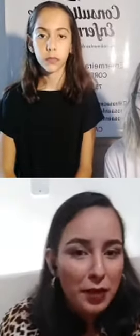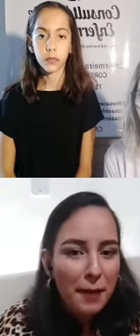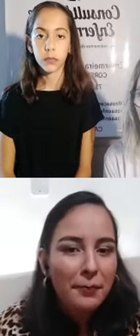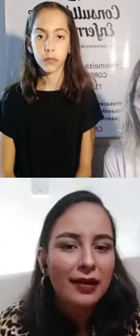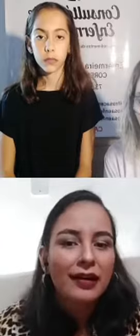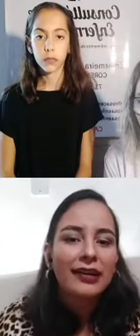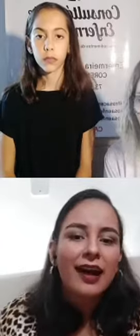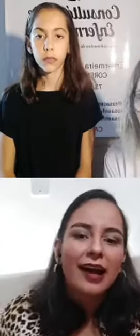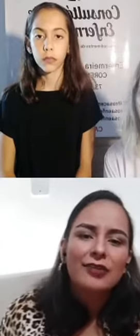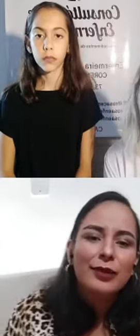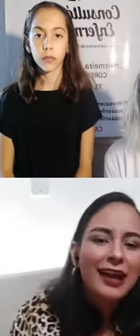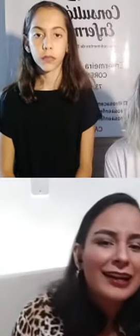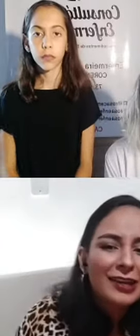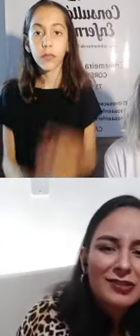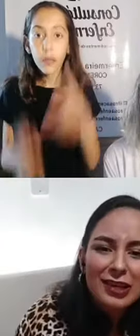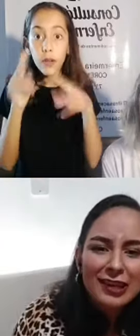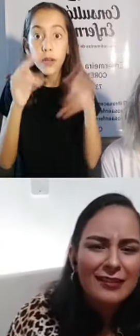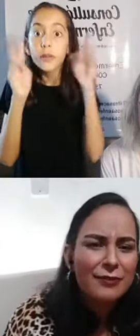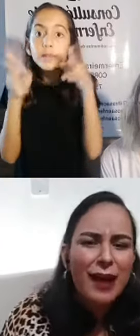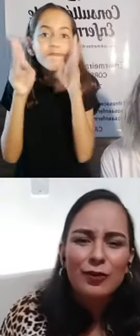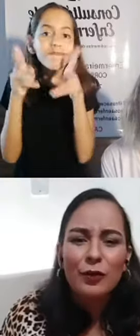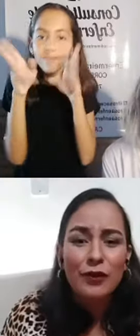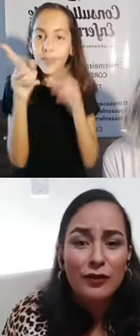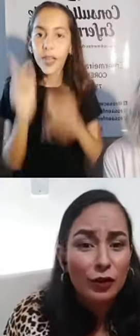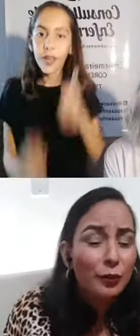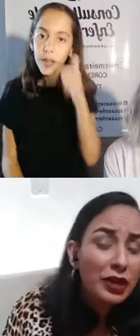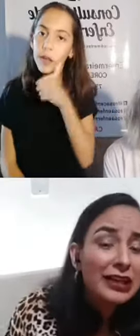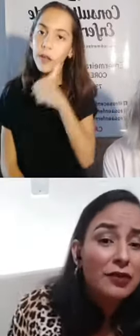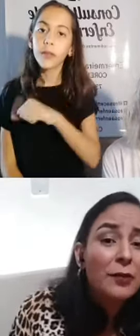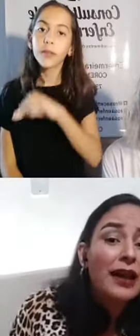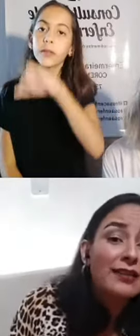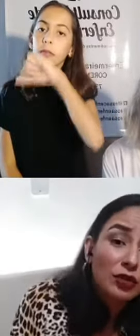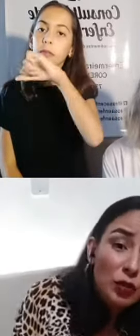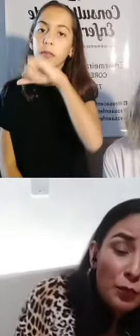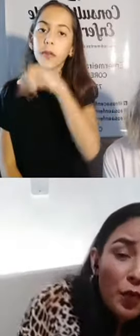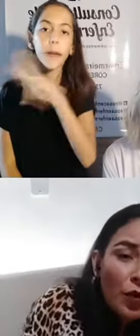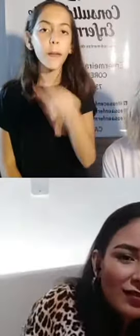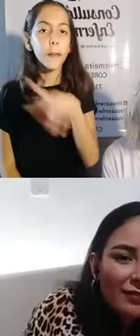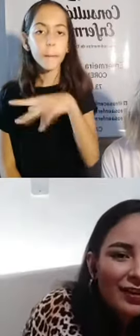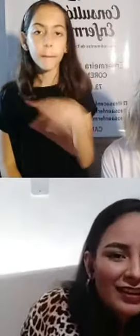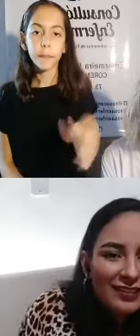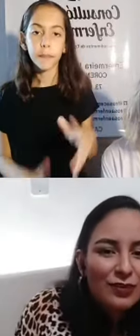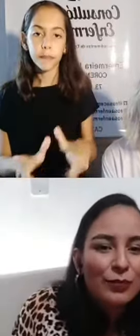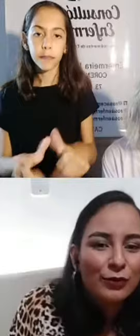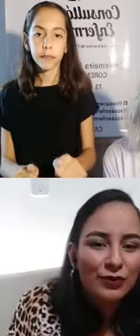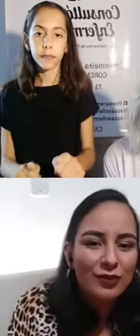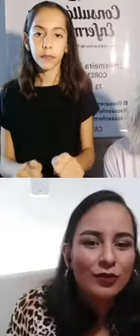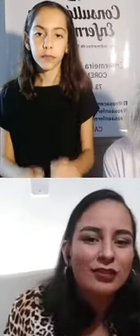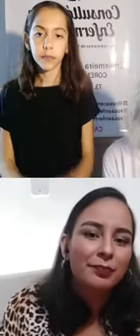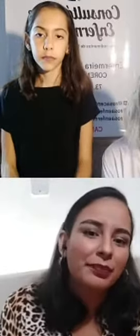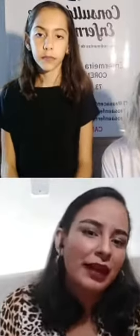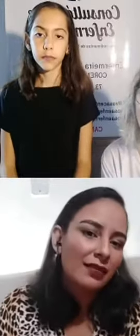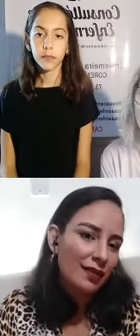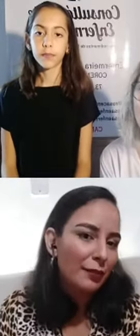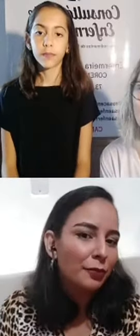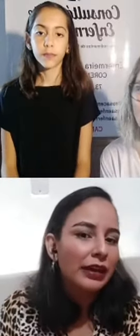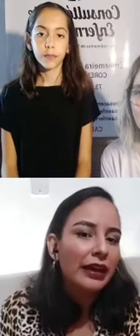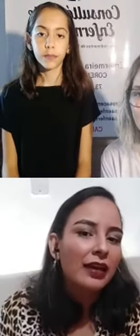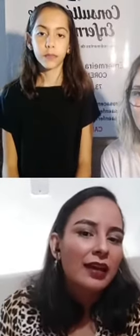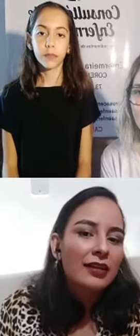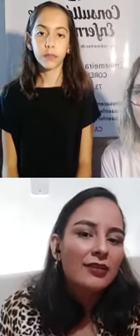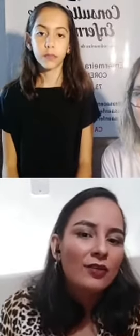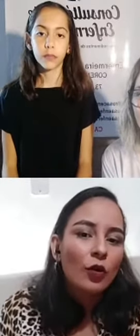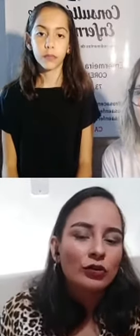admiro minha mãe, admiro a Arianice, vários professores. Por incrível que pareça, eu tenho boas referências de professores para ser a